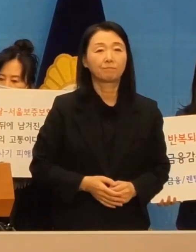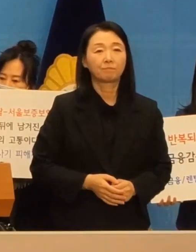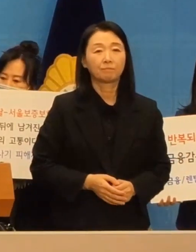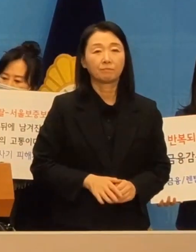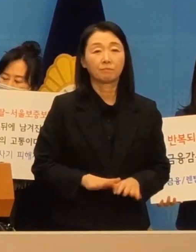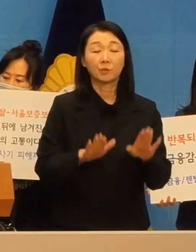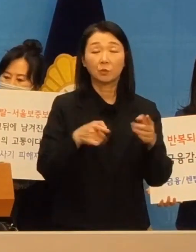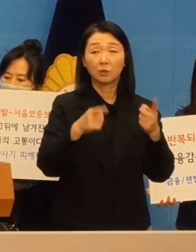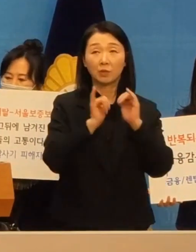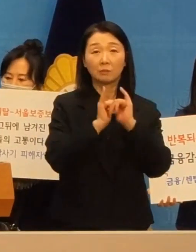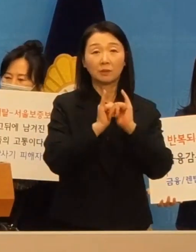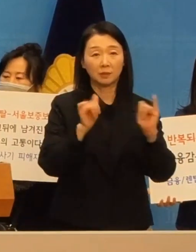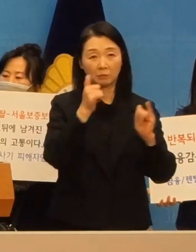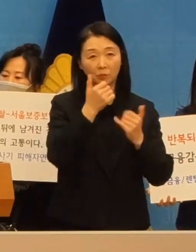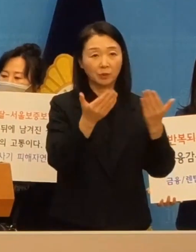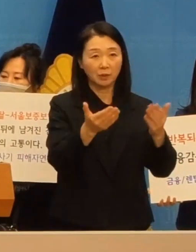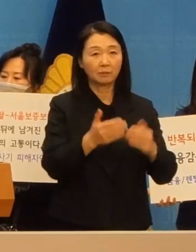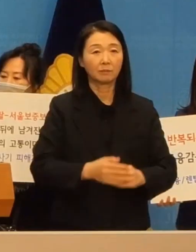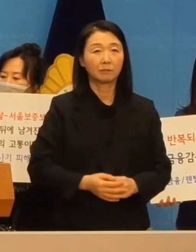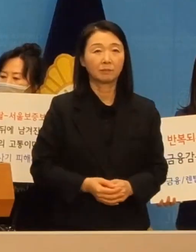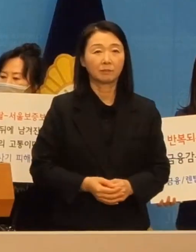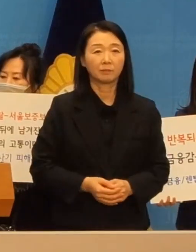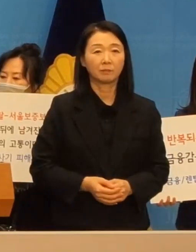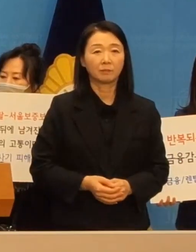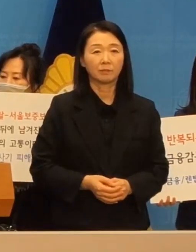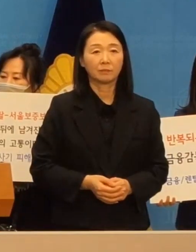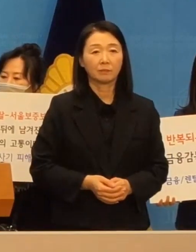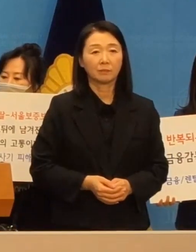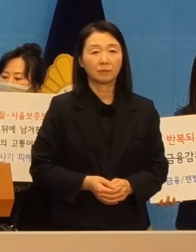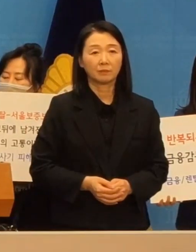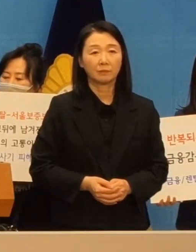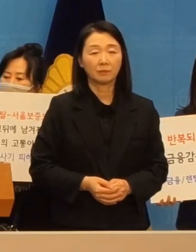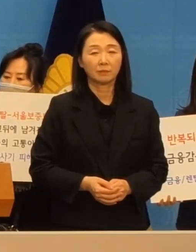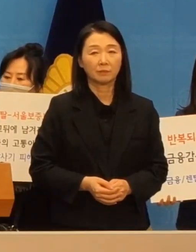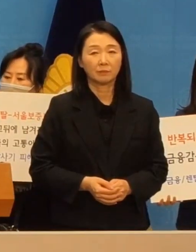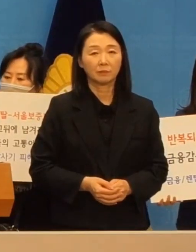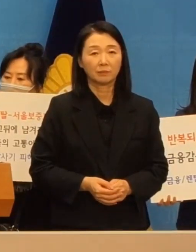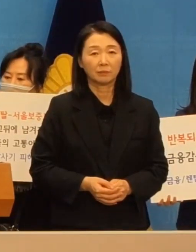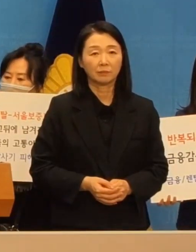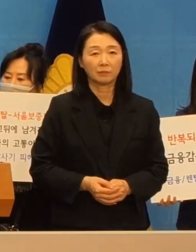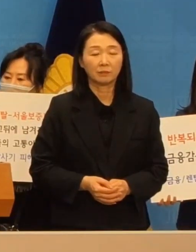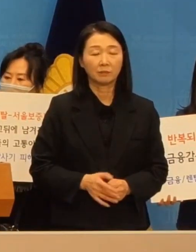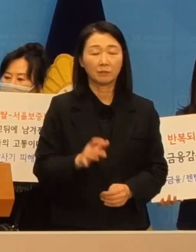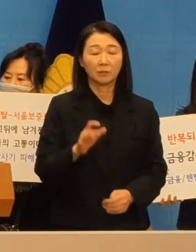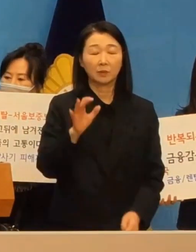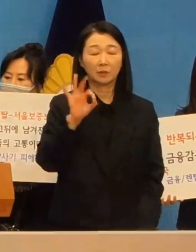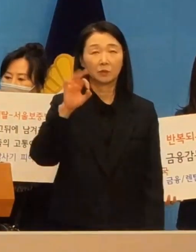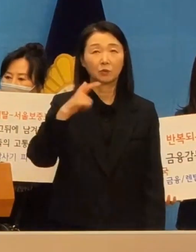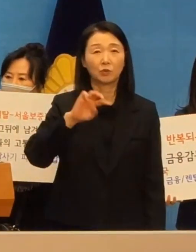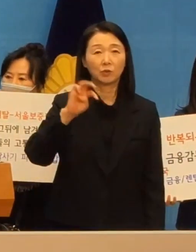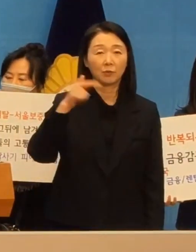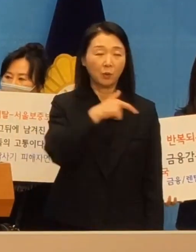오늘 참석하신 분들 좀 소개를 좀 드리도록 하겠습니다. 우리 주빌리 은행의 윤순덕 이사님,